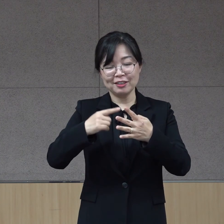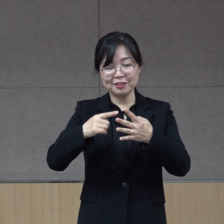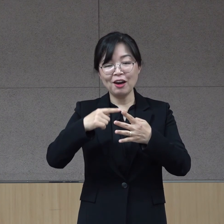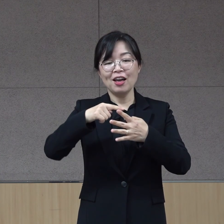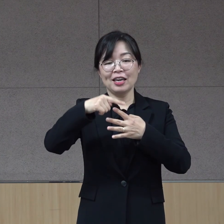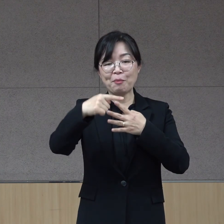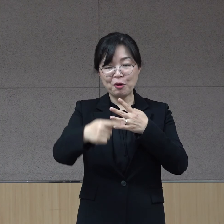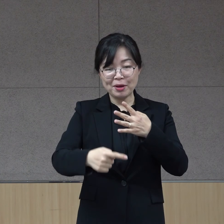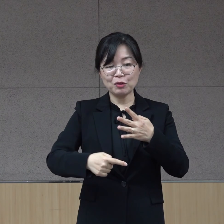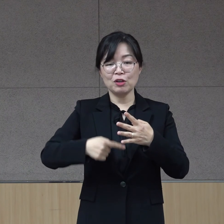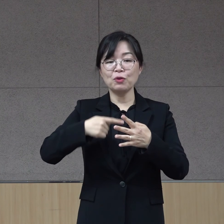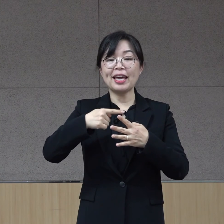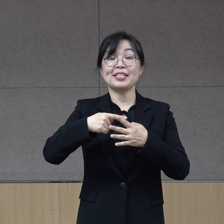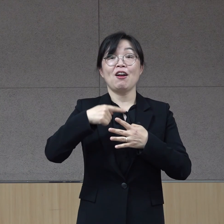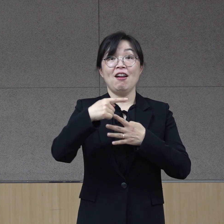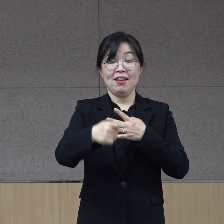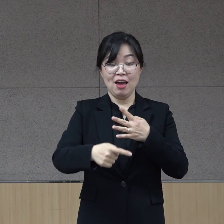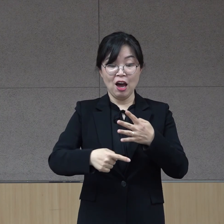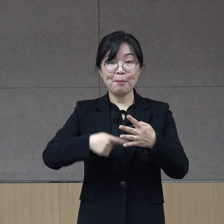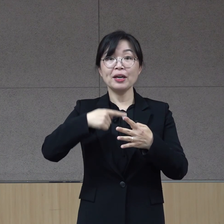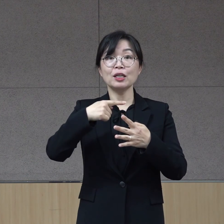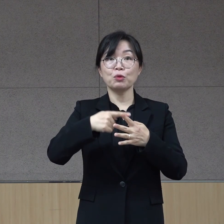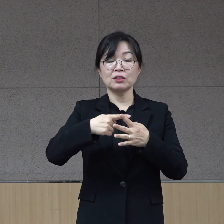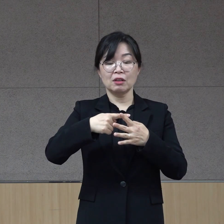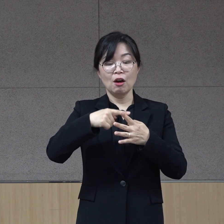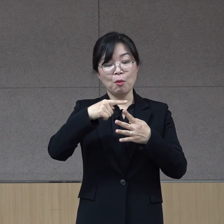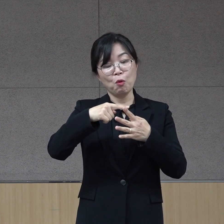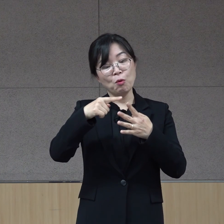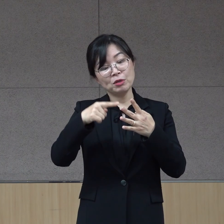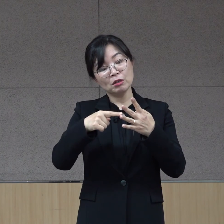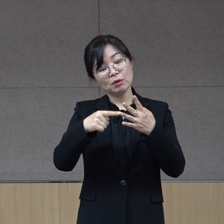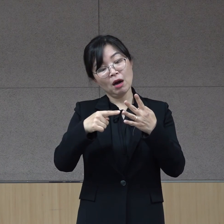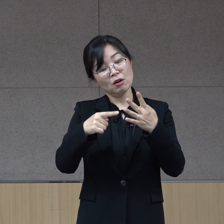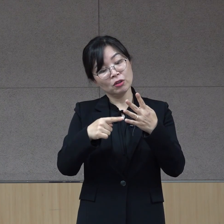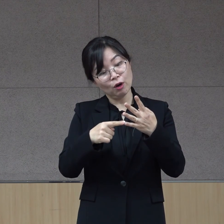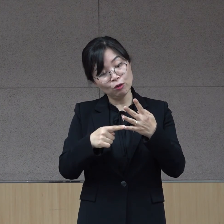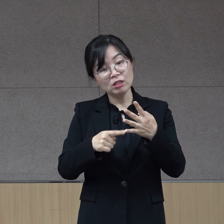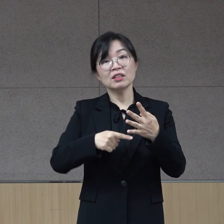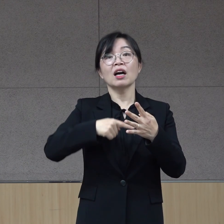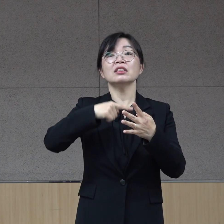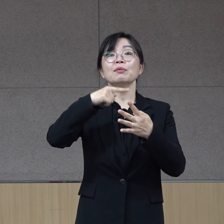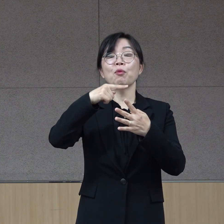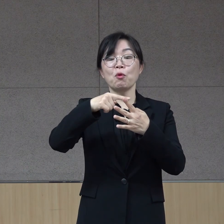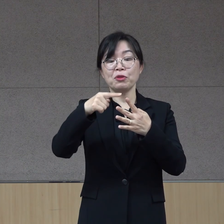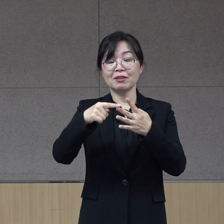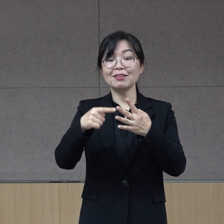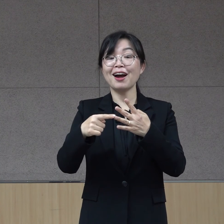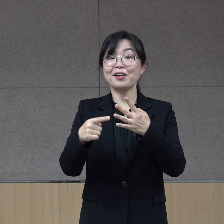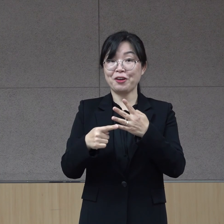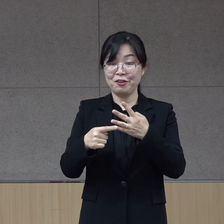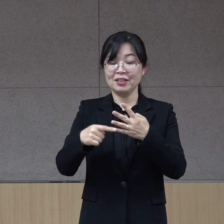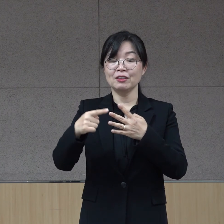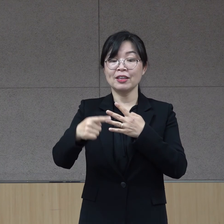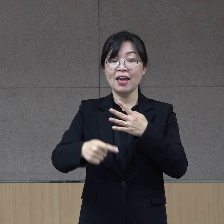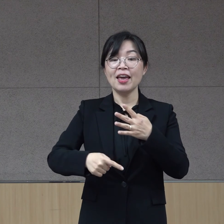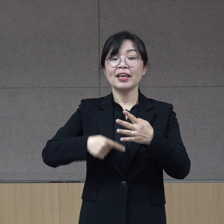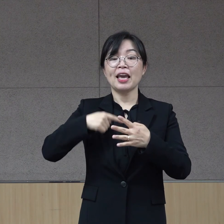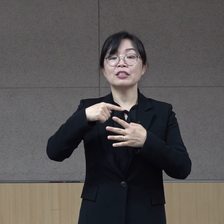않고요. 한 번만 돌리고 계절. 한 바퀴를 돌았어요. 봄, 여름, 가을, 겨울, 다시 봄, 여름, 가을, 겨울. 그래서 이게